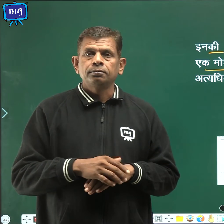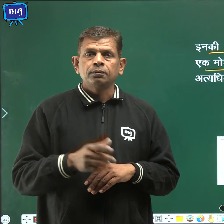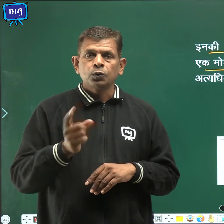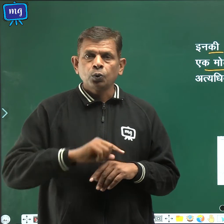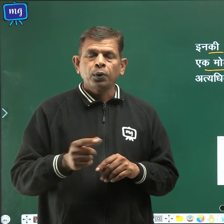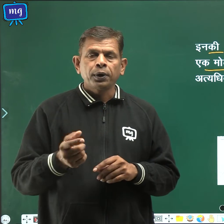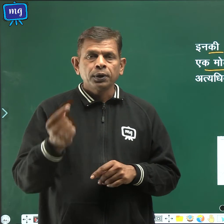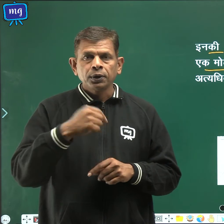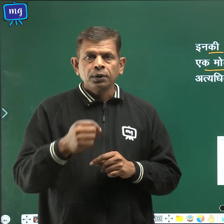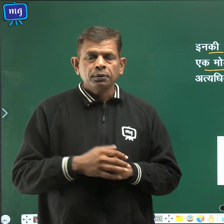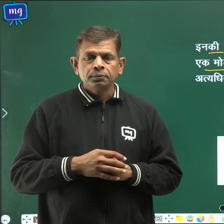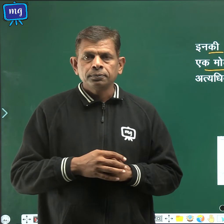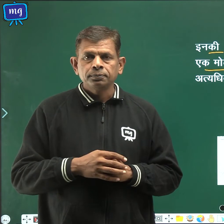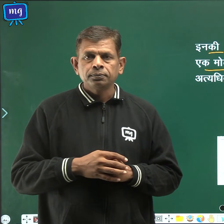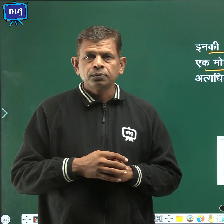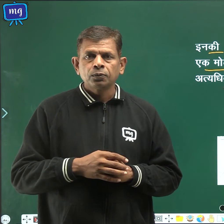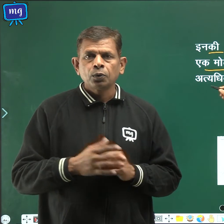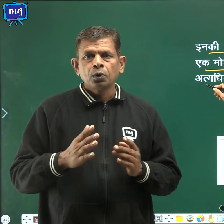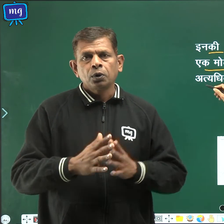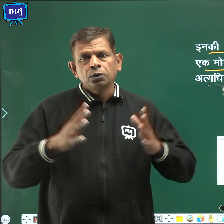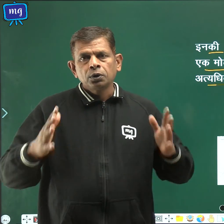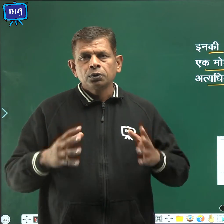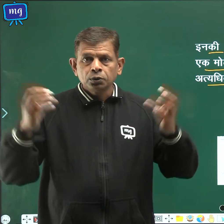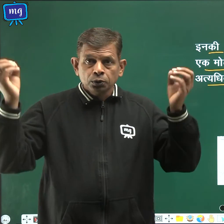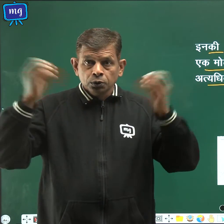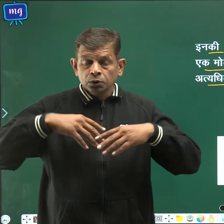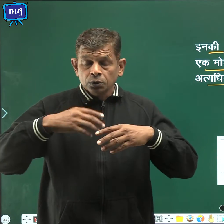जो इनकी अत्यधिक ठंड से